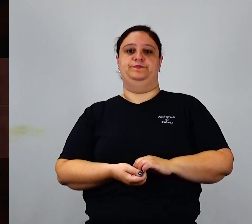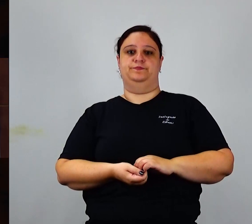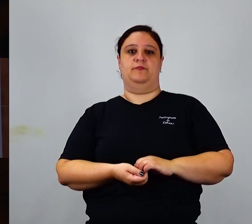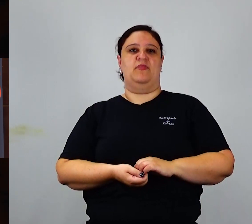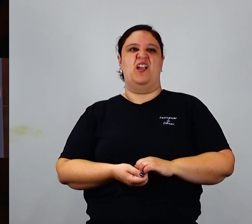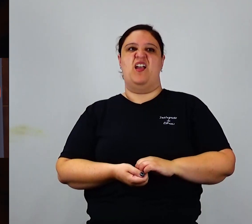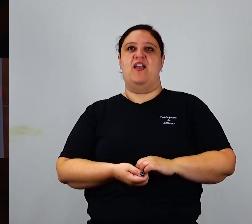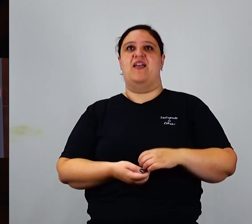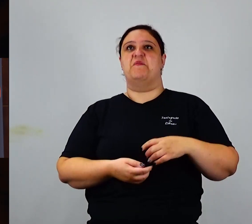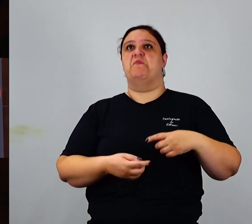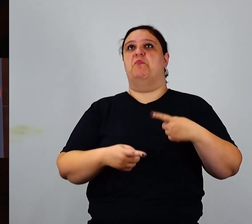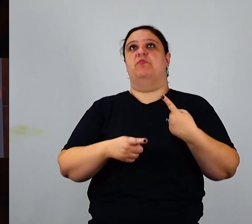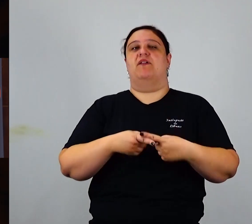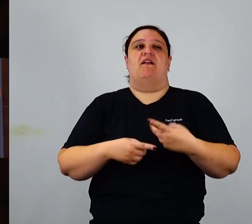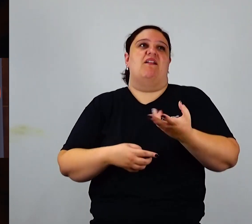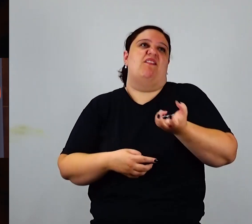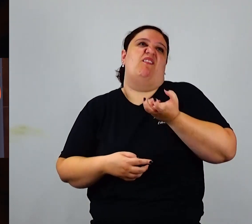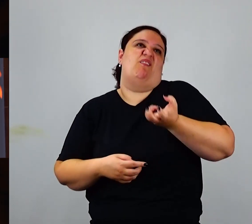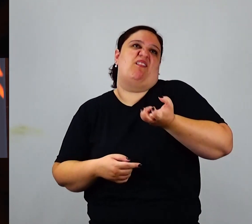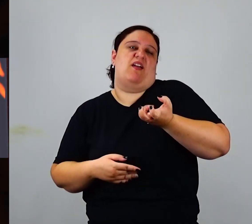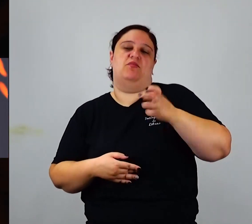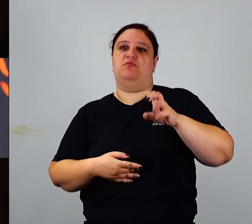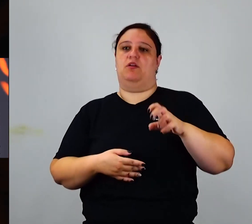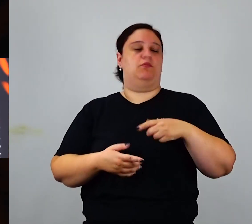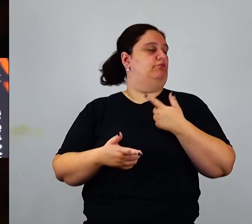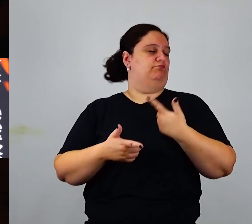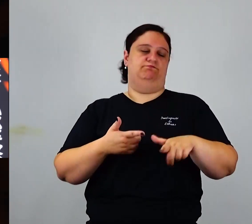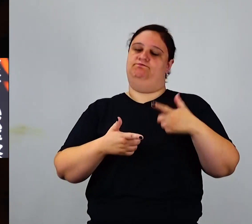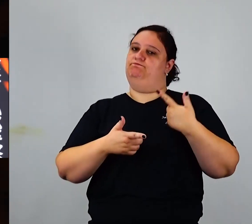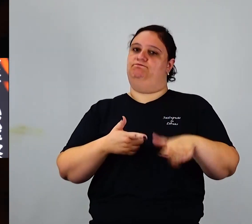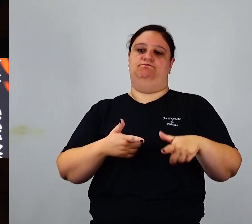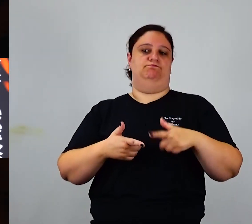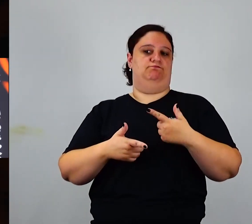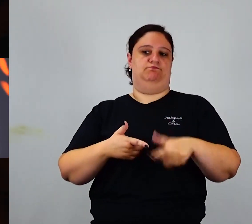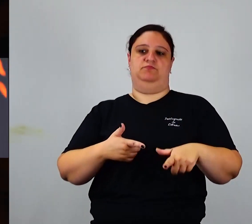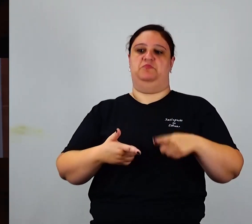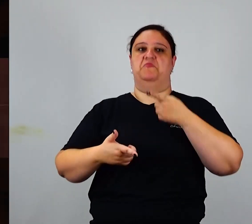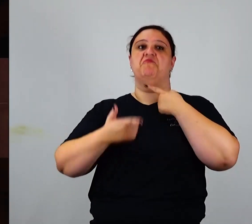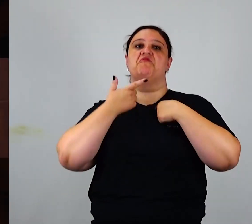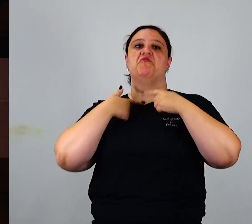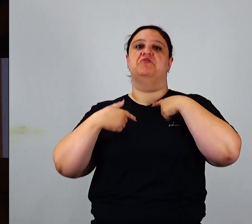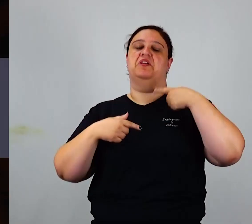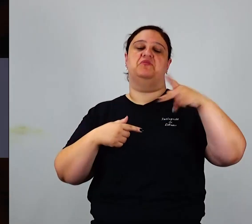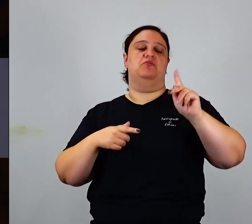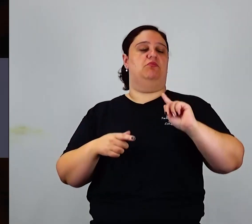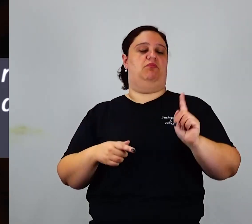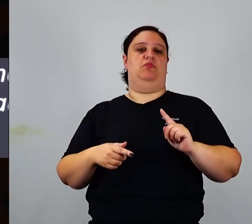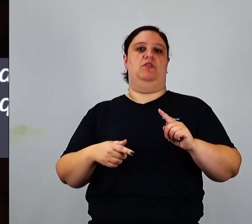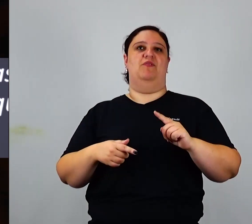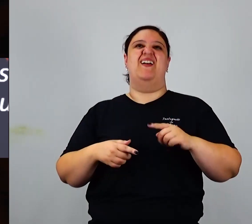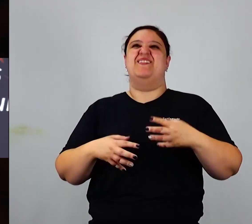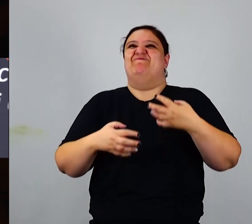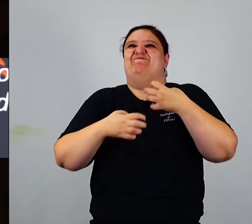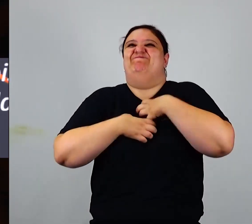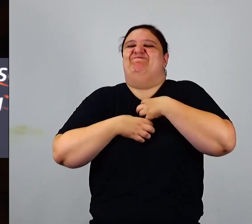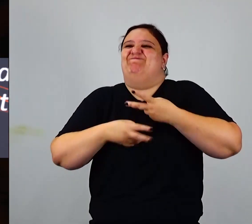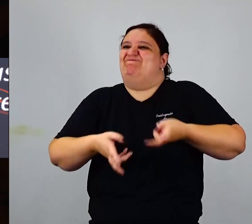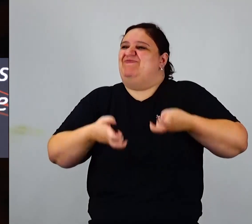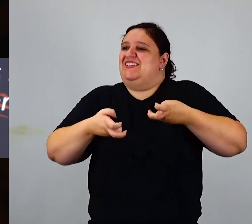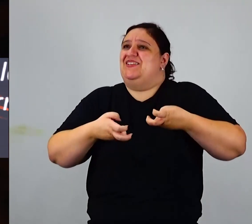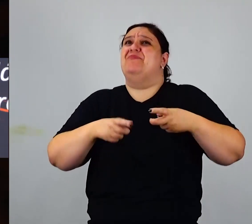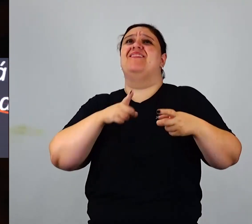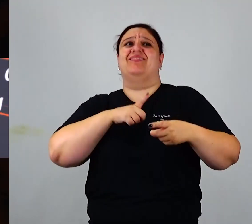sentimento. Ah, mas eu não sinto que eu fui ressuscitado com Cristo. Eu ainda tenho tantas dificuldades, tantos problemas,